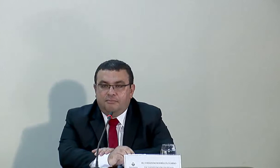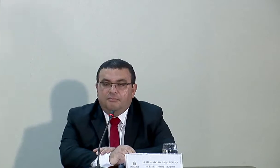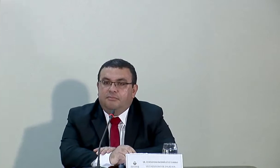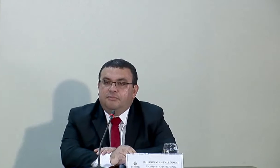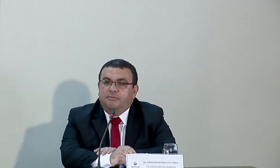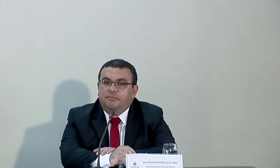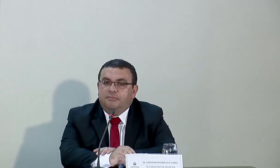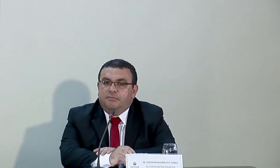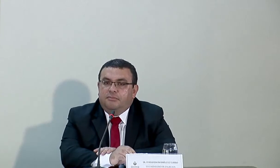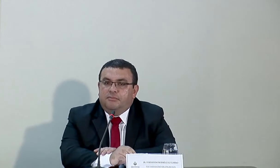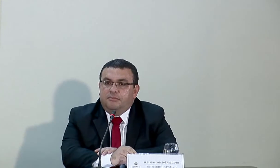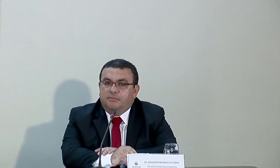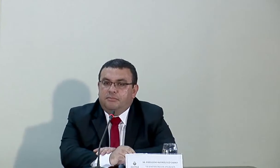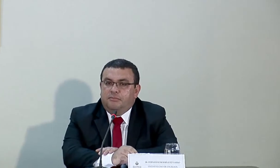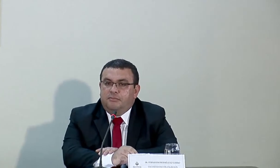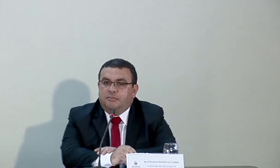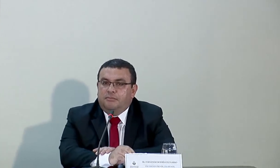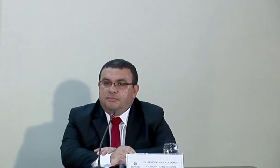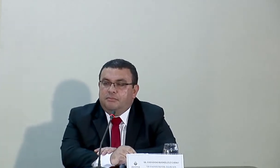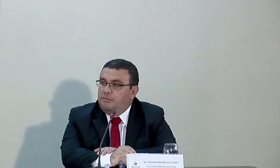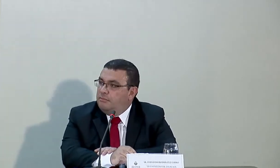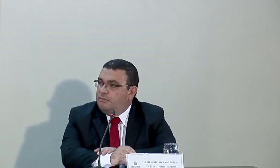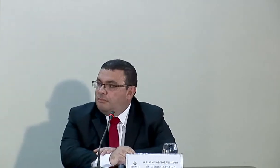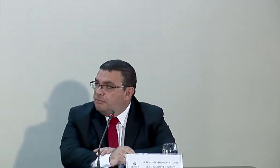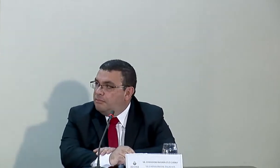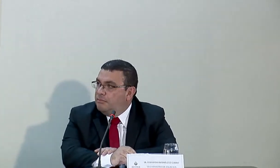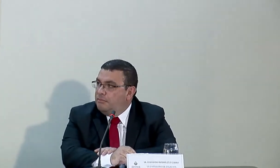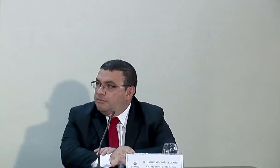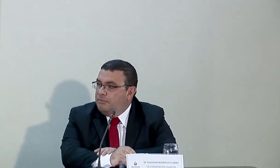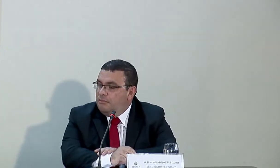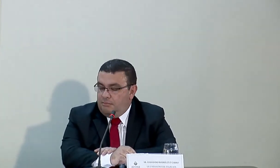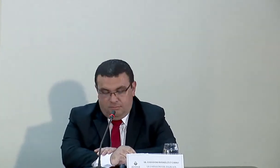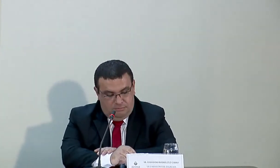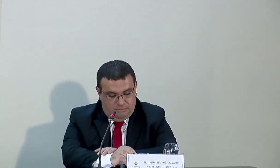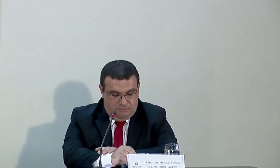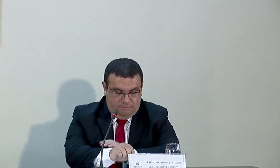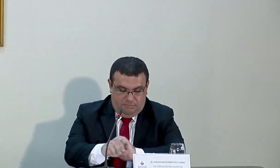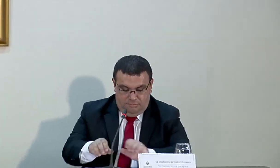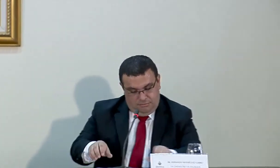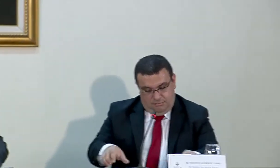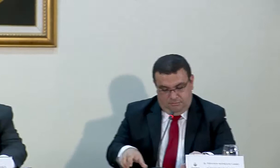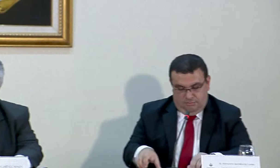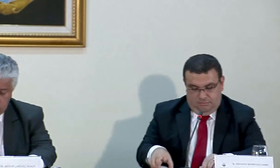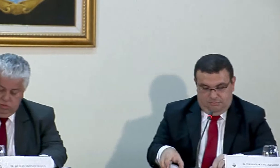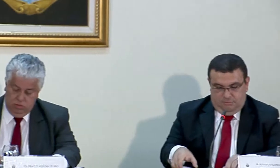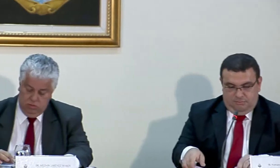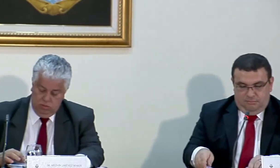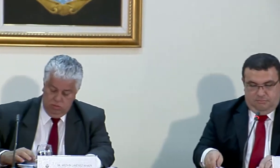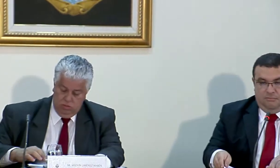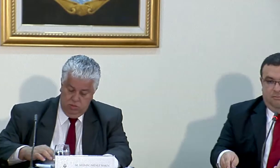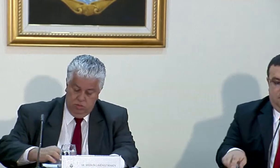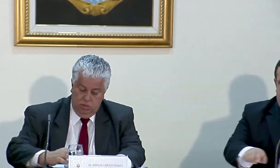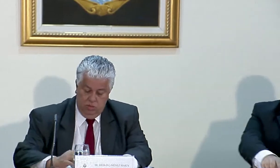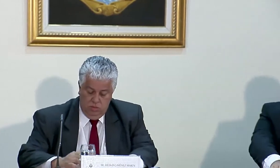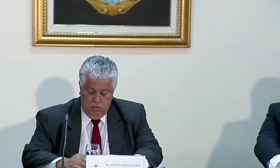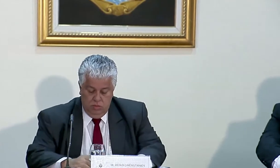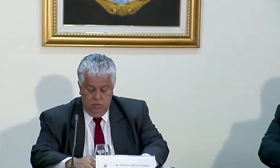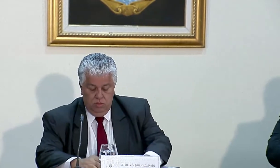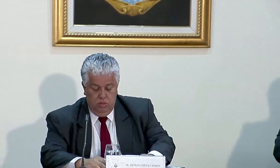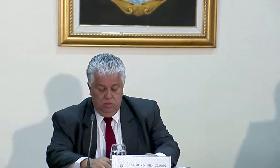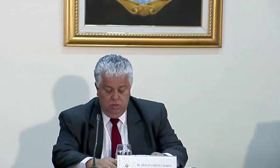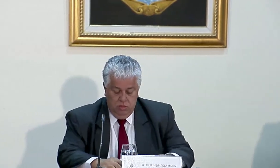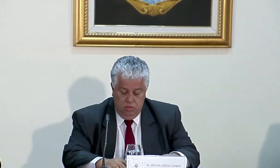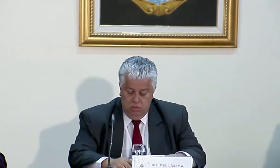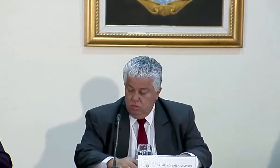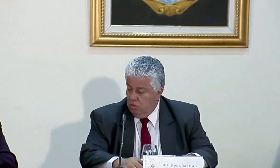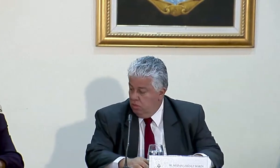Muchas gracias, señor viceministro. A continuación, la señora ministra de Justicia, doña Cristina Ramírez, nos presenta un balance de la